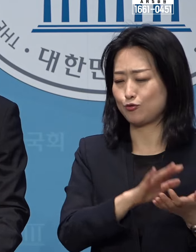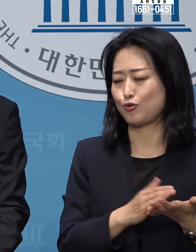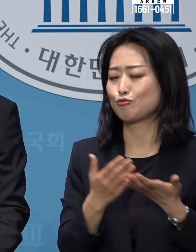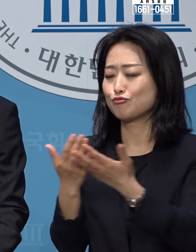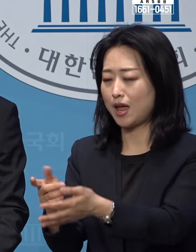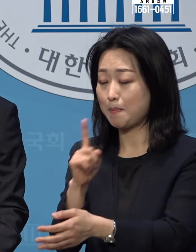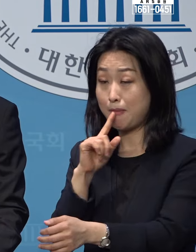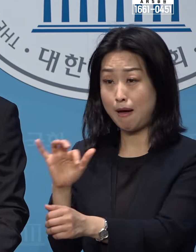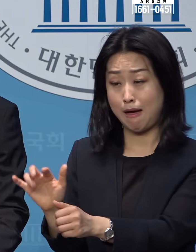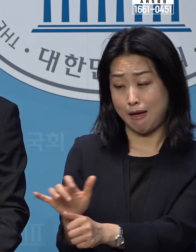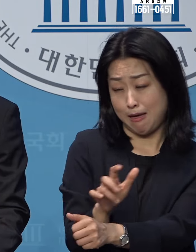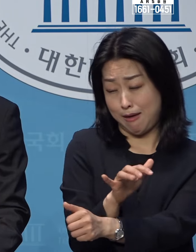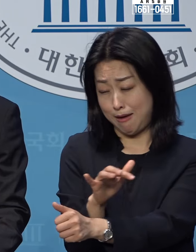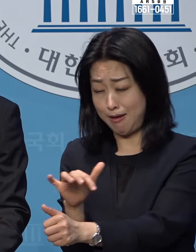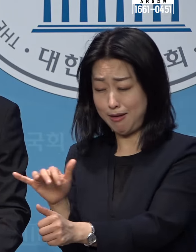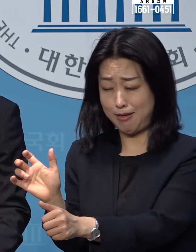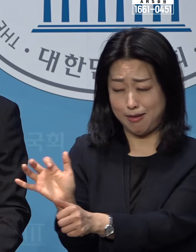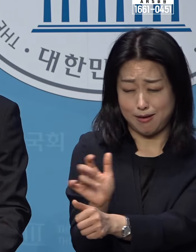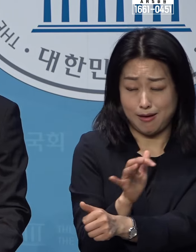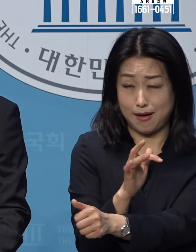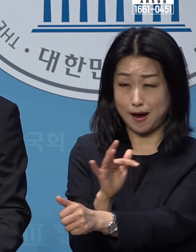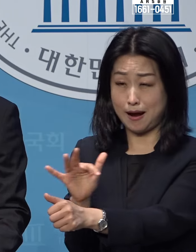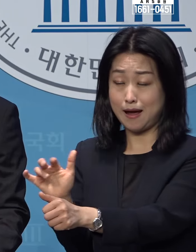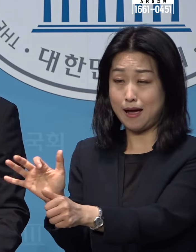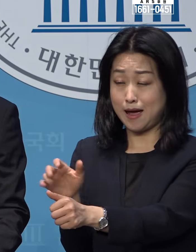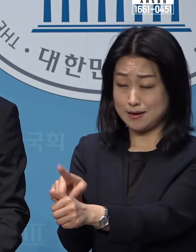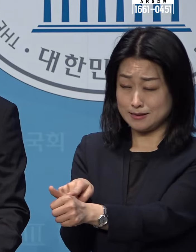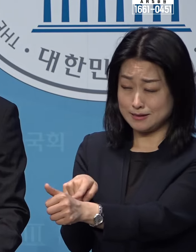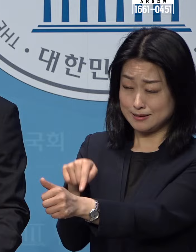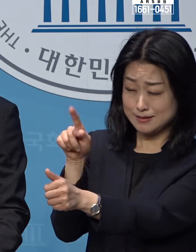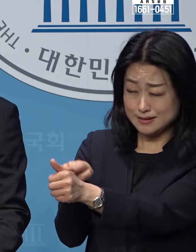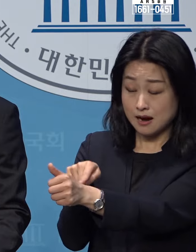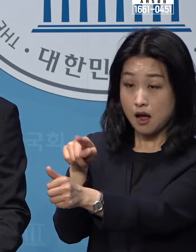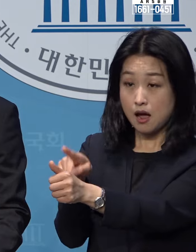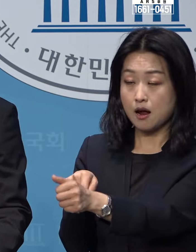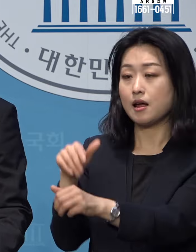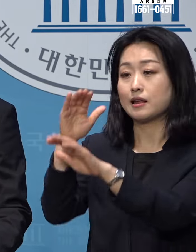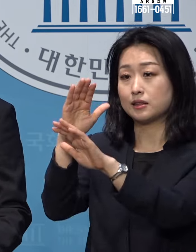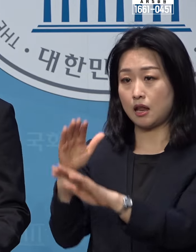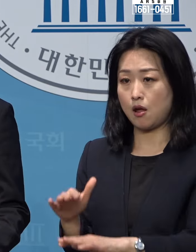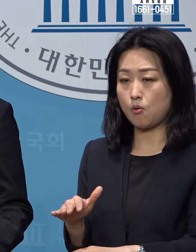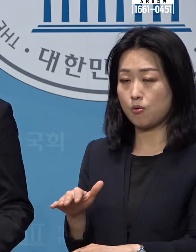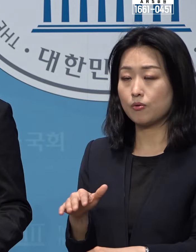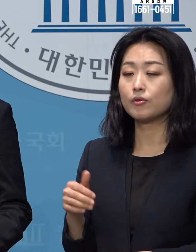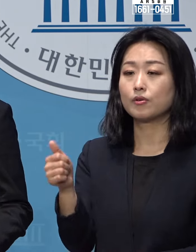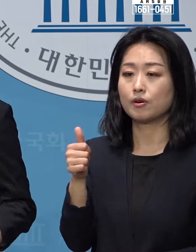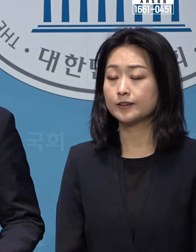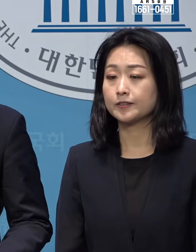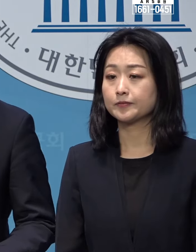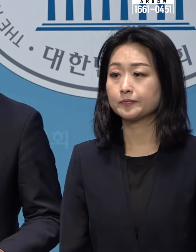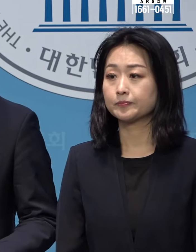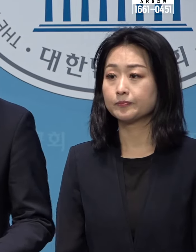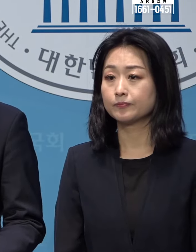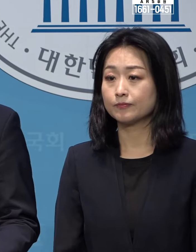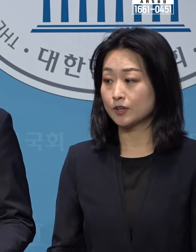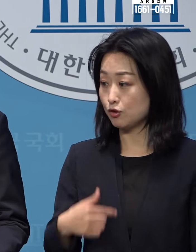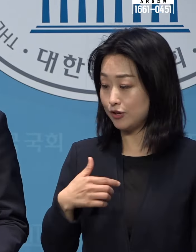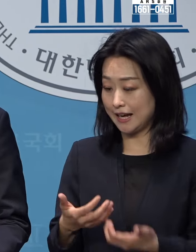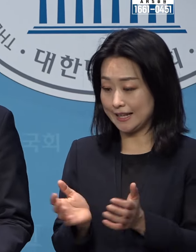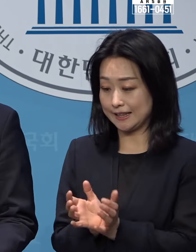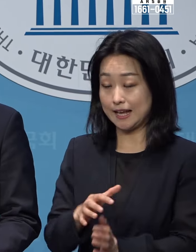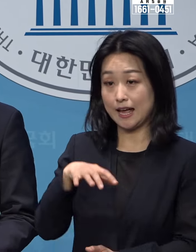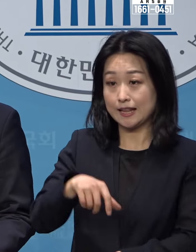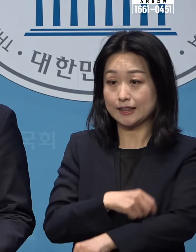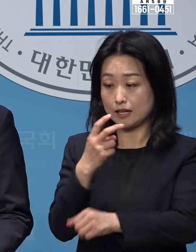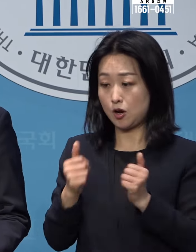등 검찰이 이화영을 회유하기 위해 허위 진술을 강요했다는 의혹도 받고 있습니다. 대책단이 발의한